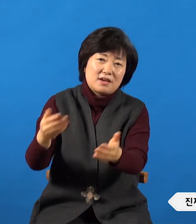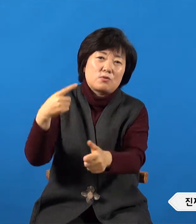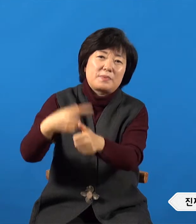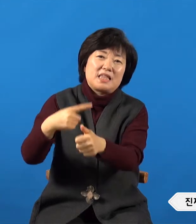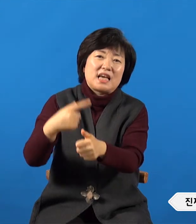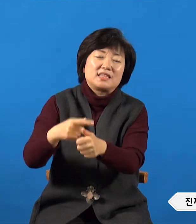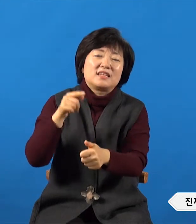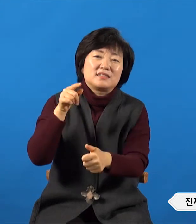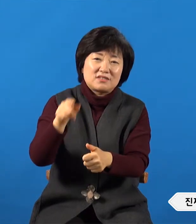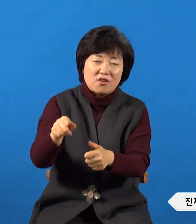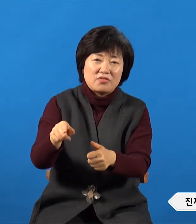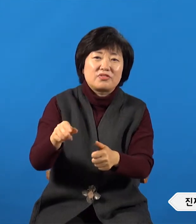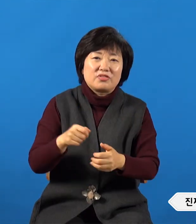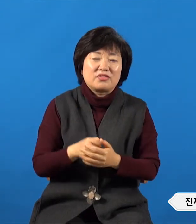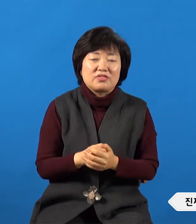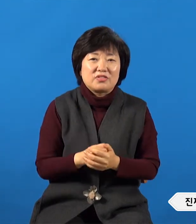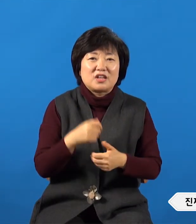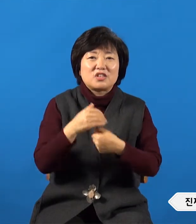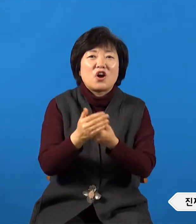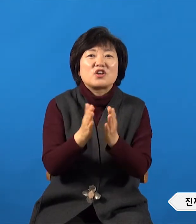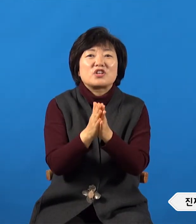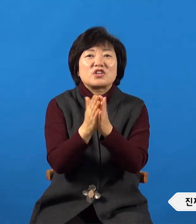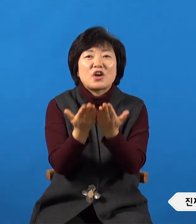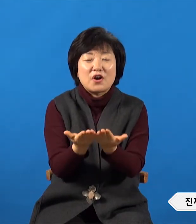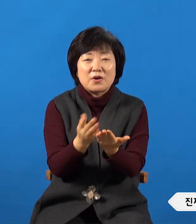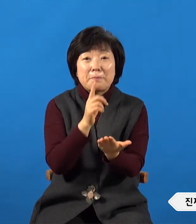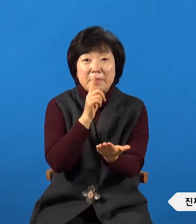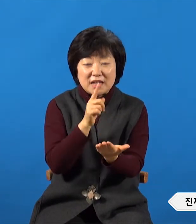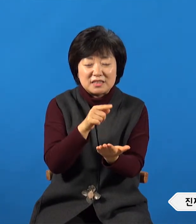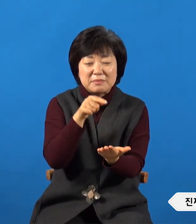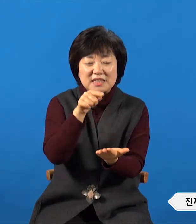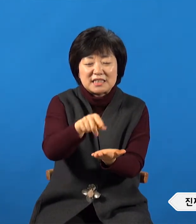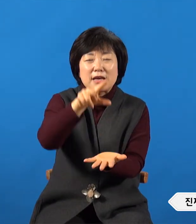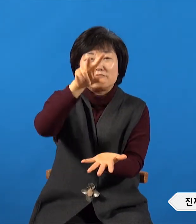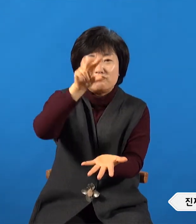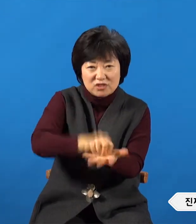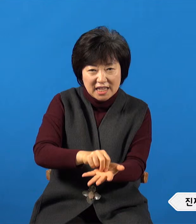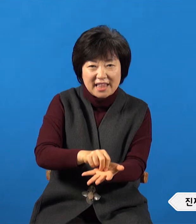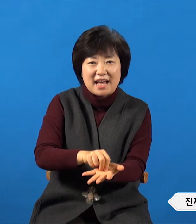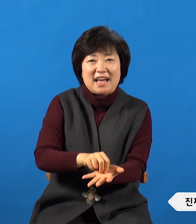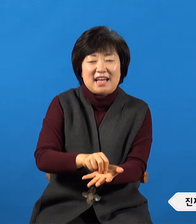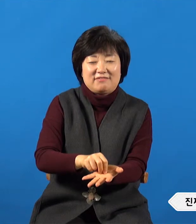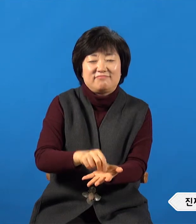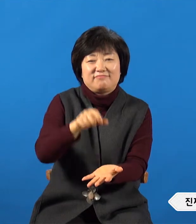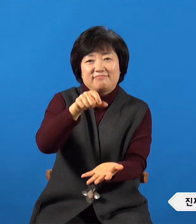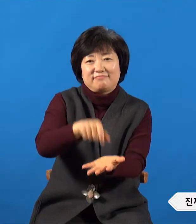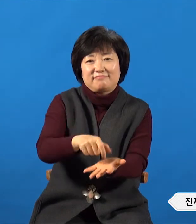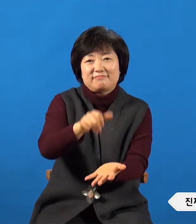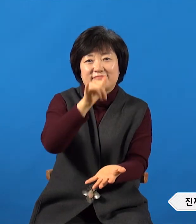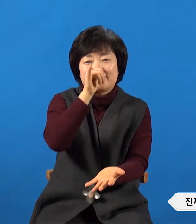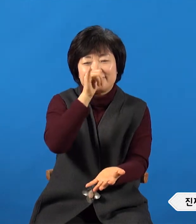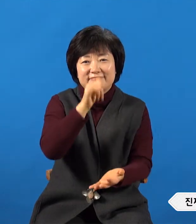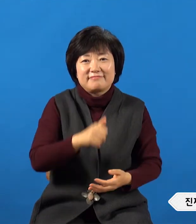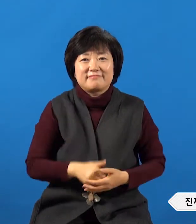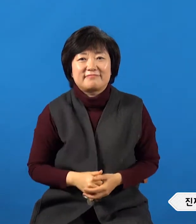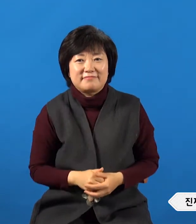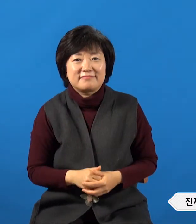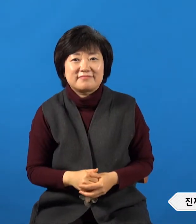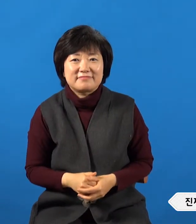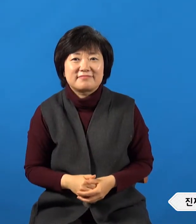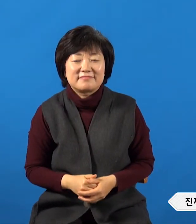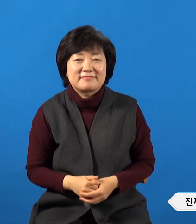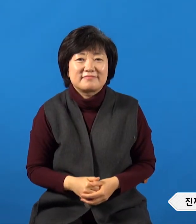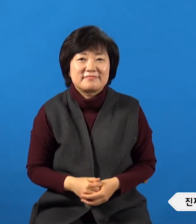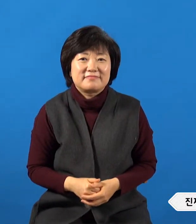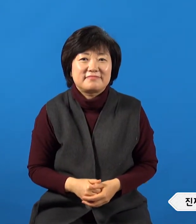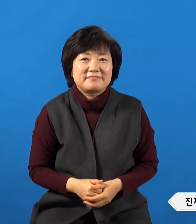비난하고 있는 부분, 오늘 성경은 바로 그것이 문제다라고 우리에게